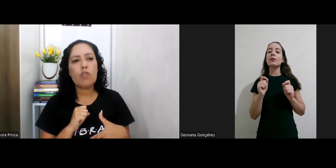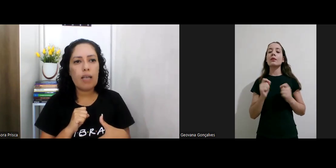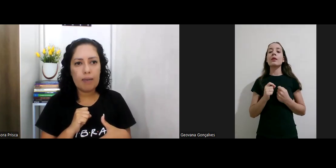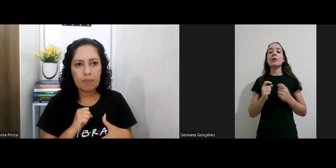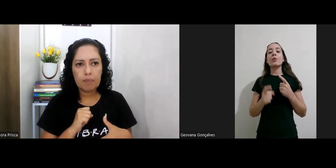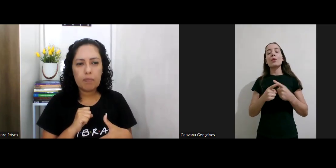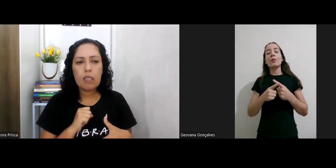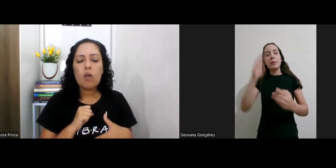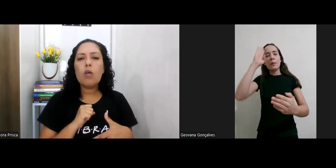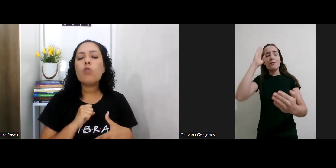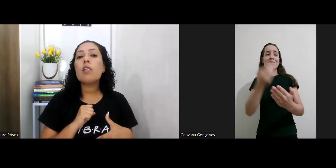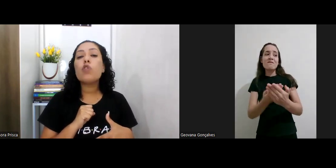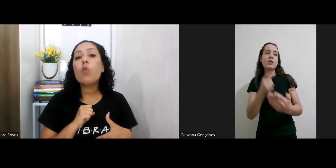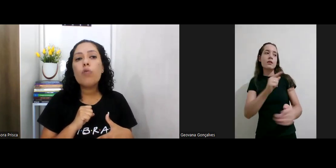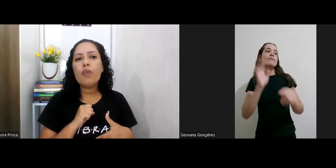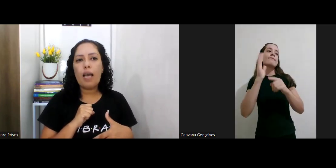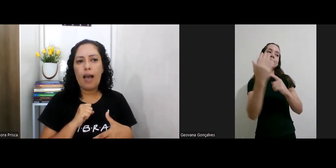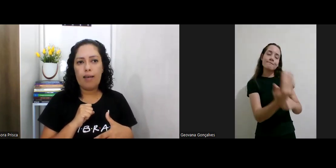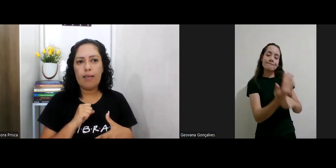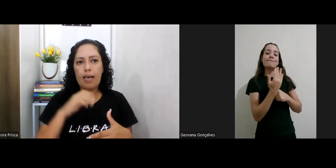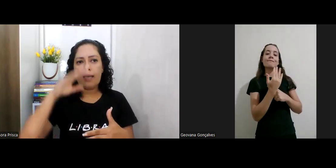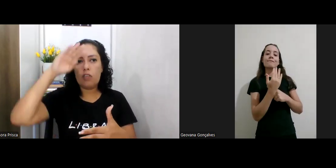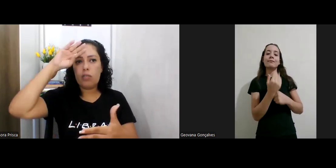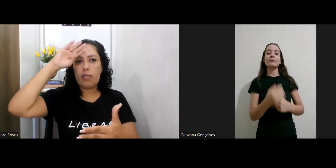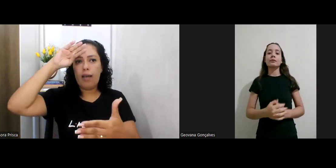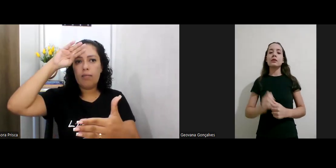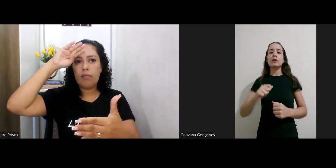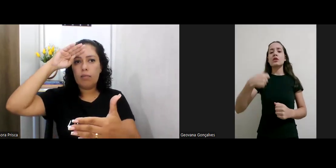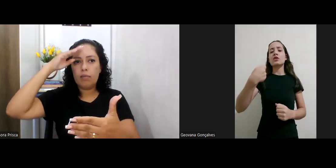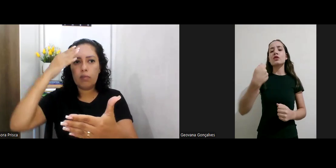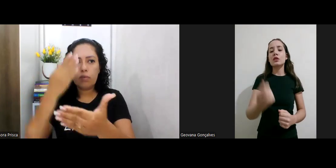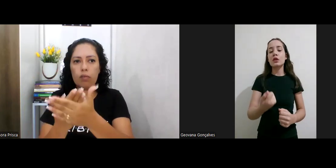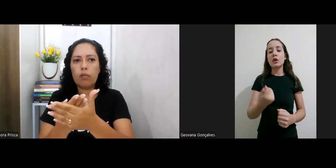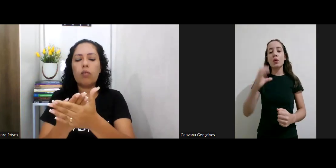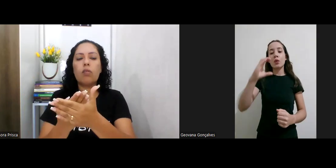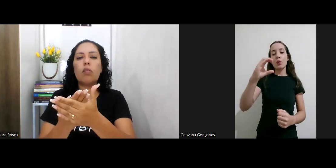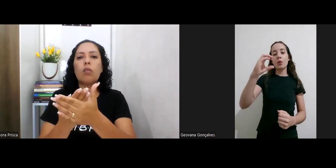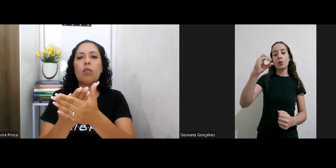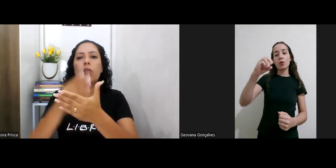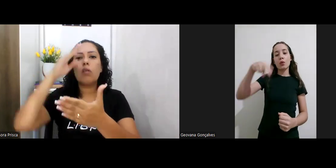você pode ajudar. Qual é o sinal de confiar e acreditar?